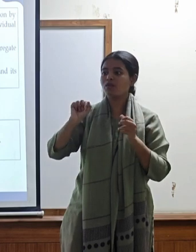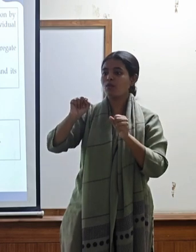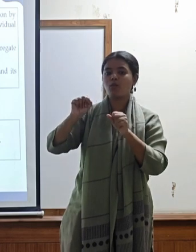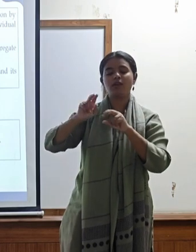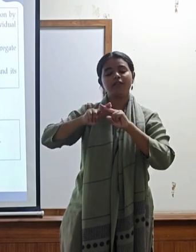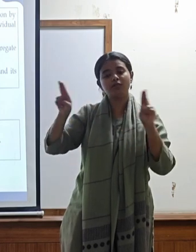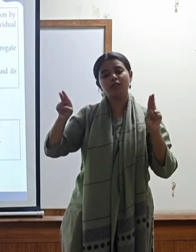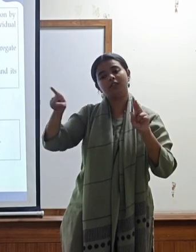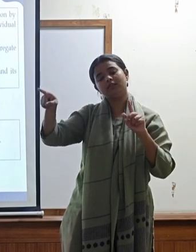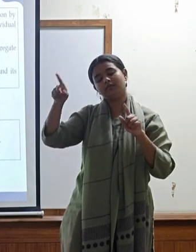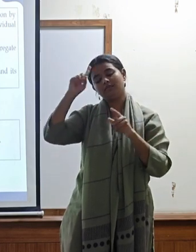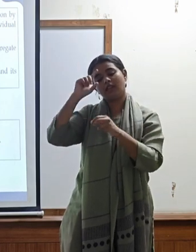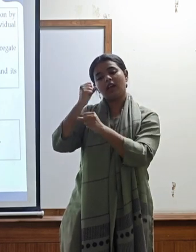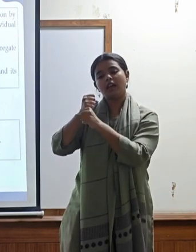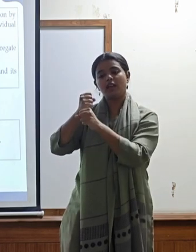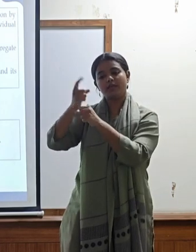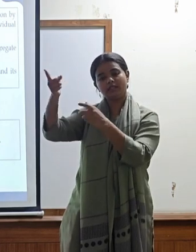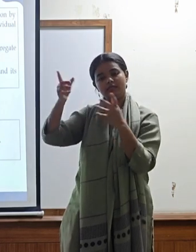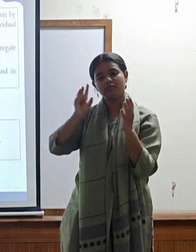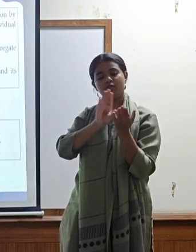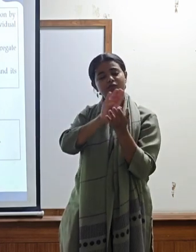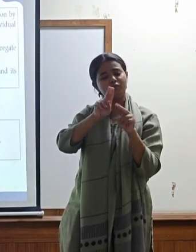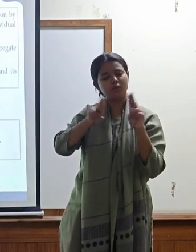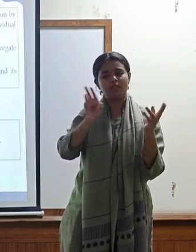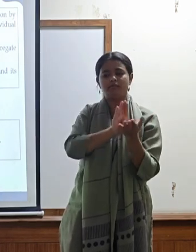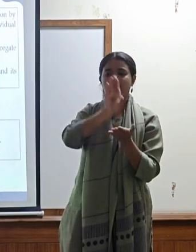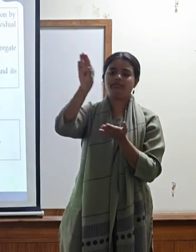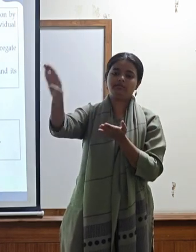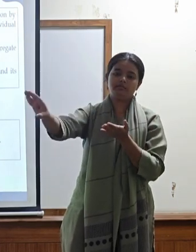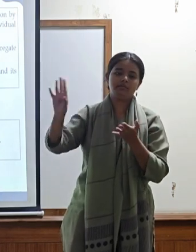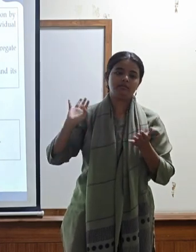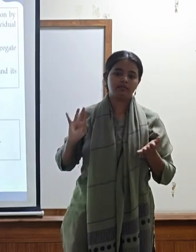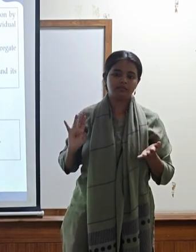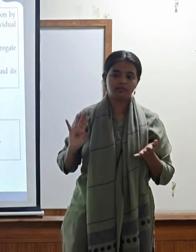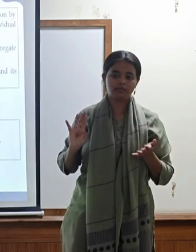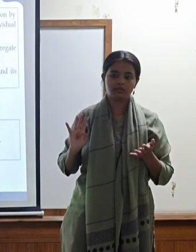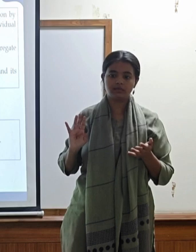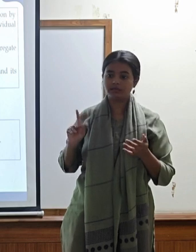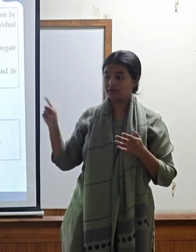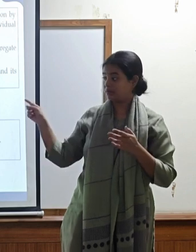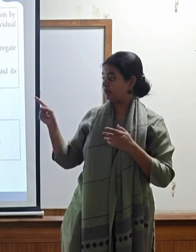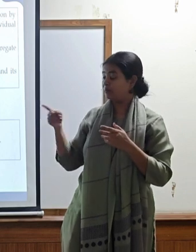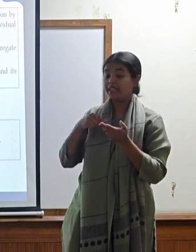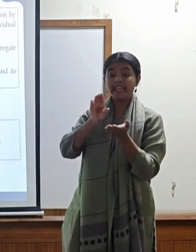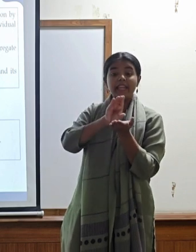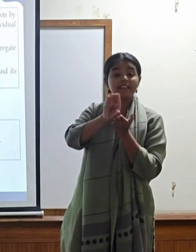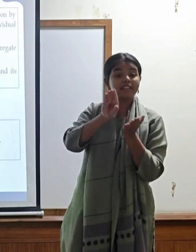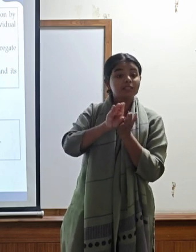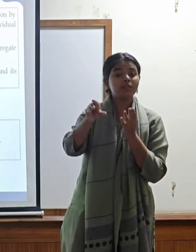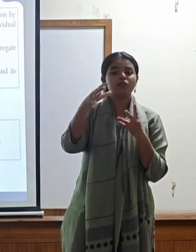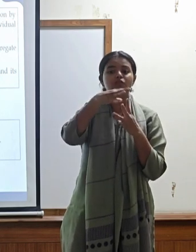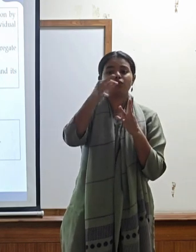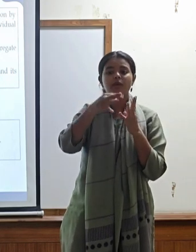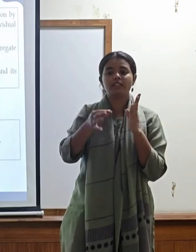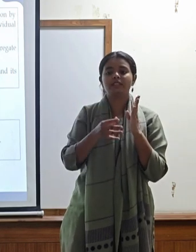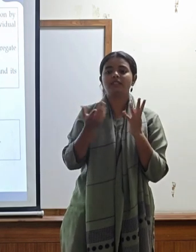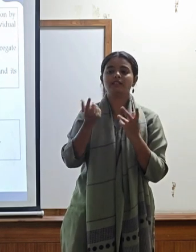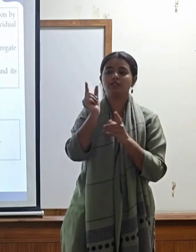100% गवर्नमेंट सिक्योरिटीज में डाल सकते हैं। सो दिस इज द इन्वेस्टमेंट चॉइस अंडर यूपीएस। अब